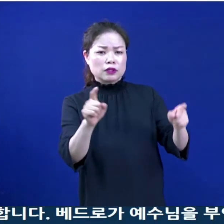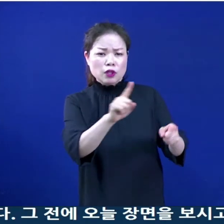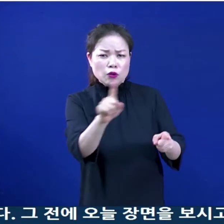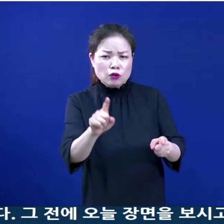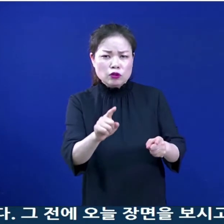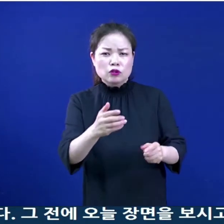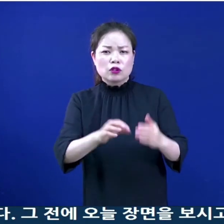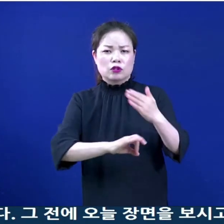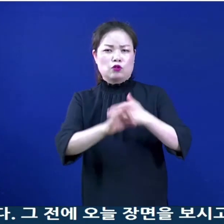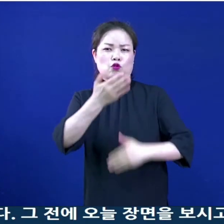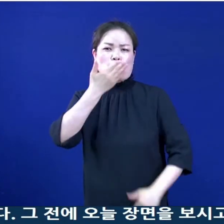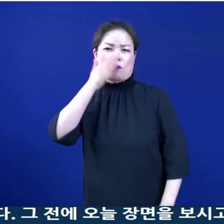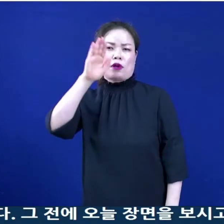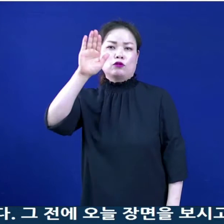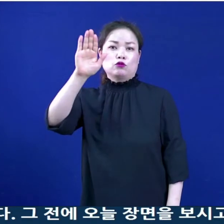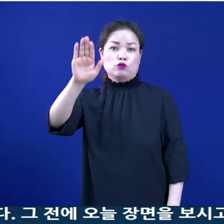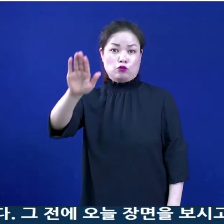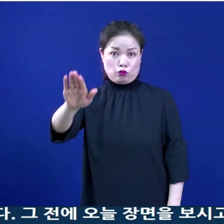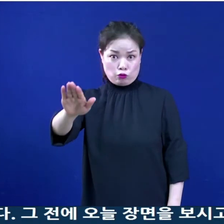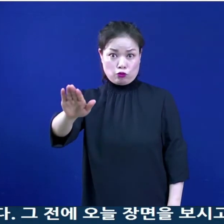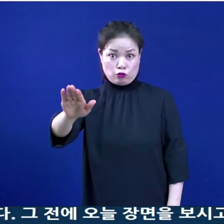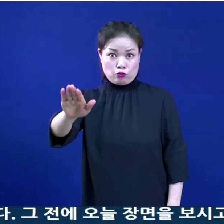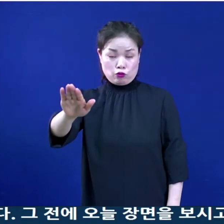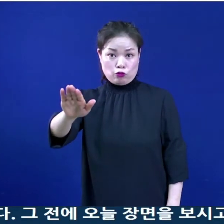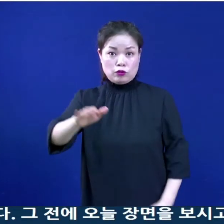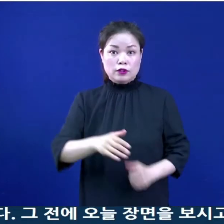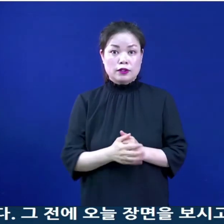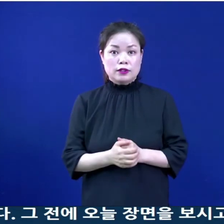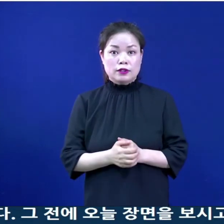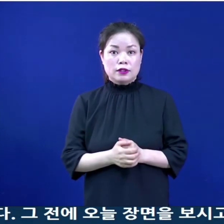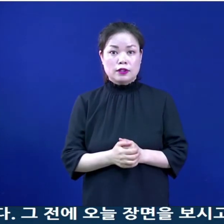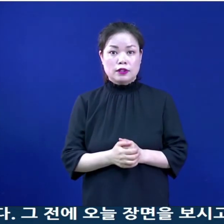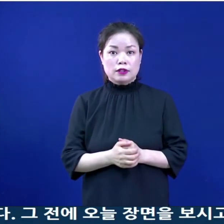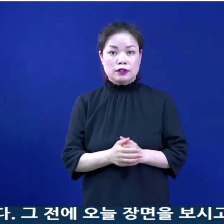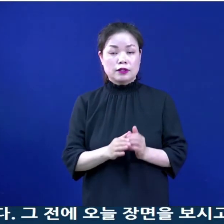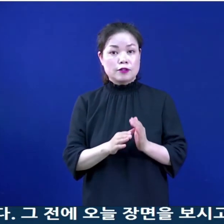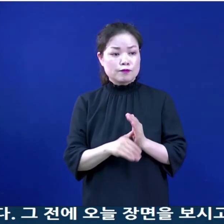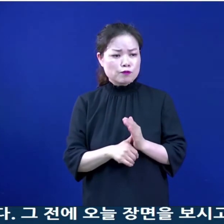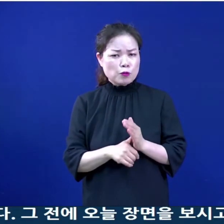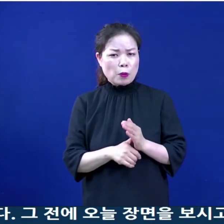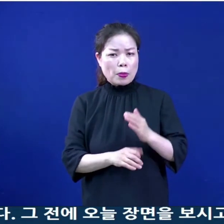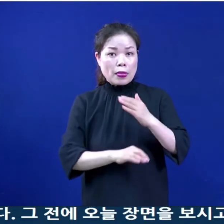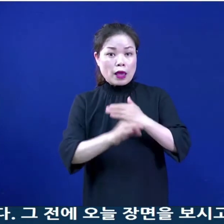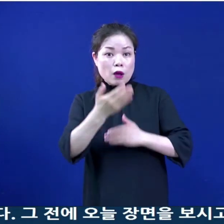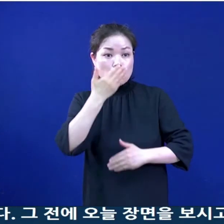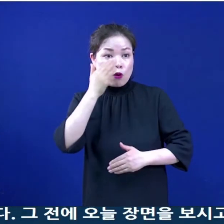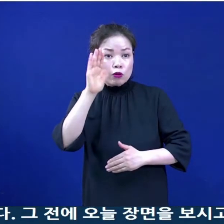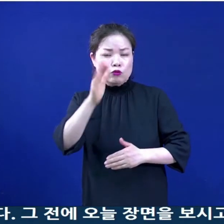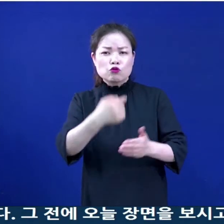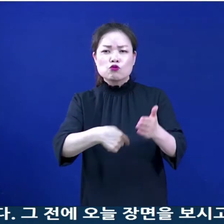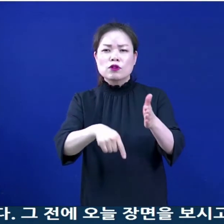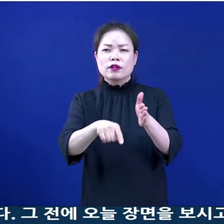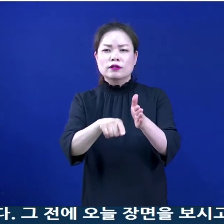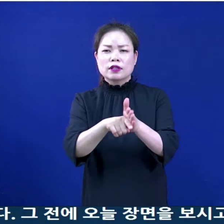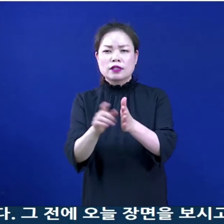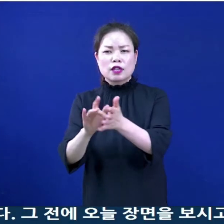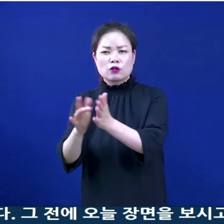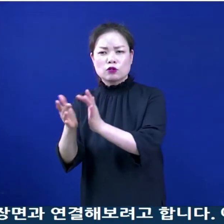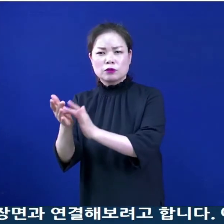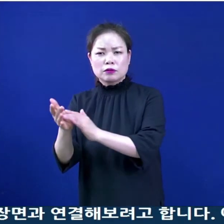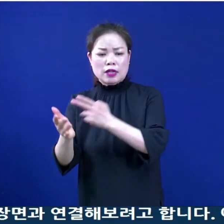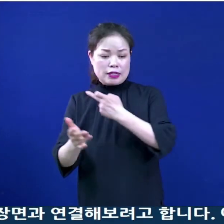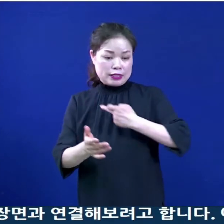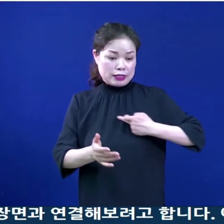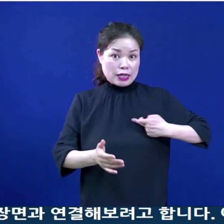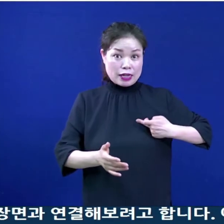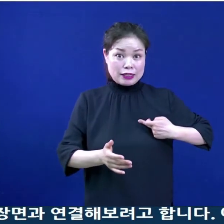조반 후라고 그랬죠? 조반을 먹은 후. 아까 보셨죠? 여러분, 조반을 먹기 위해서 예수님이